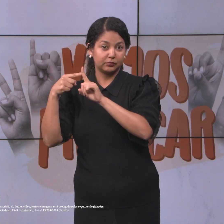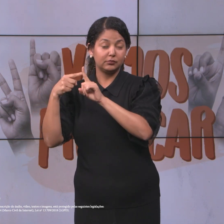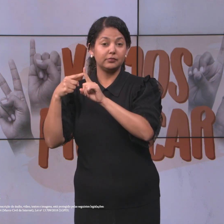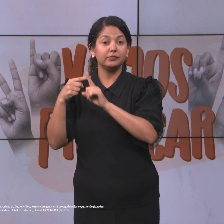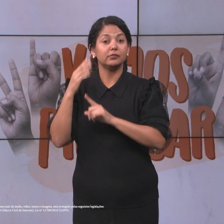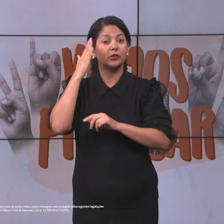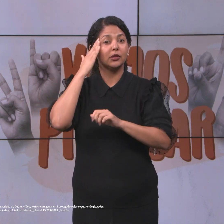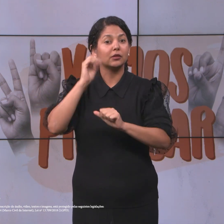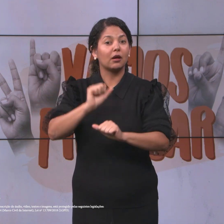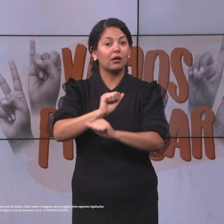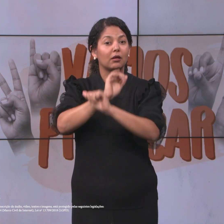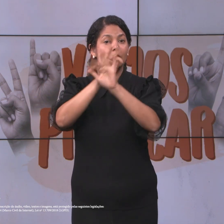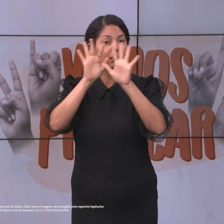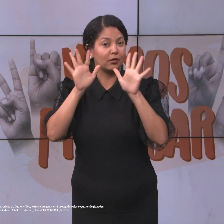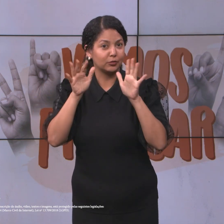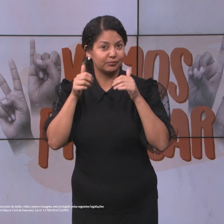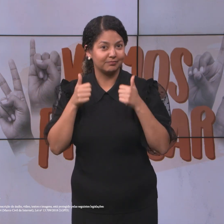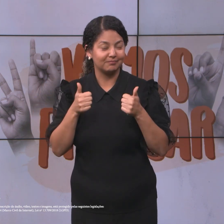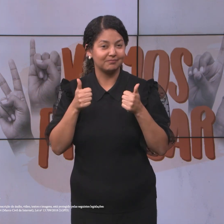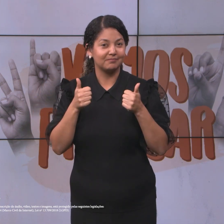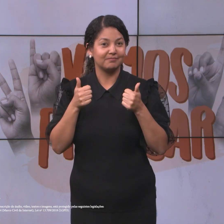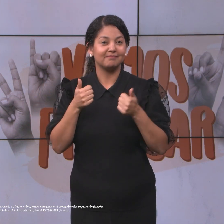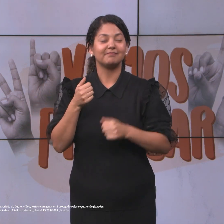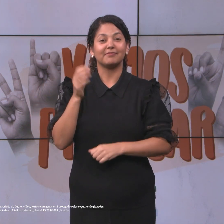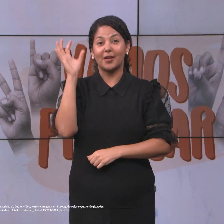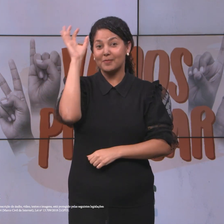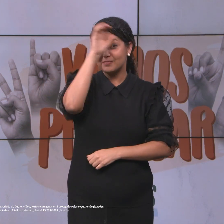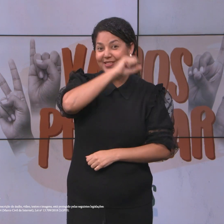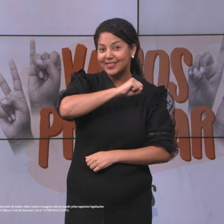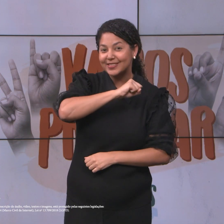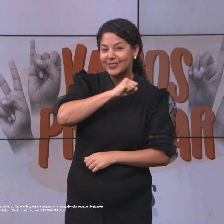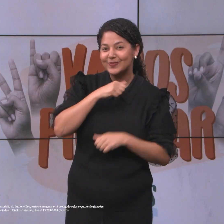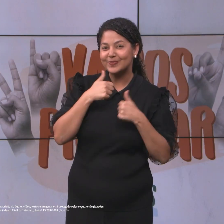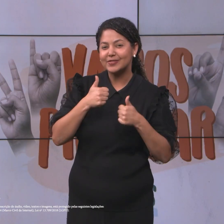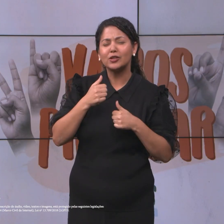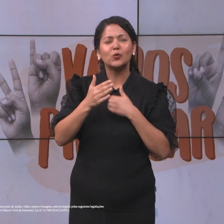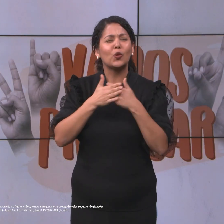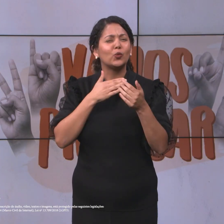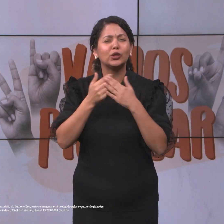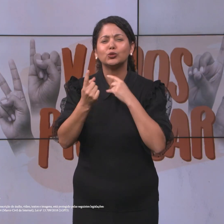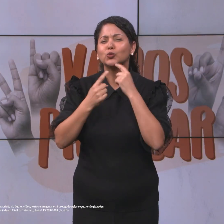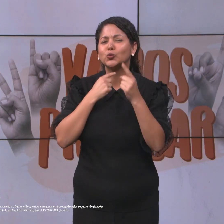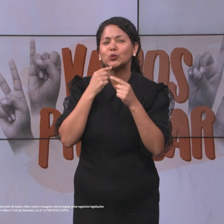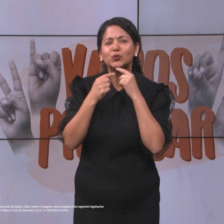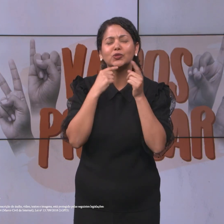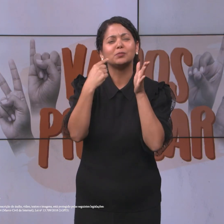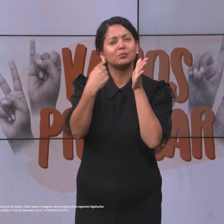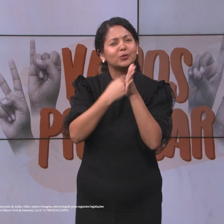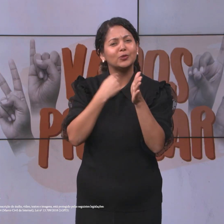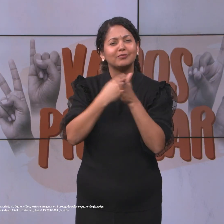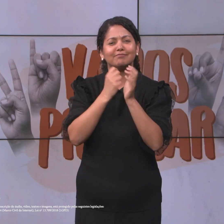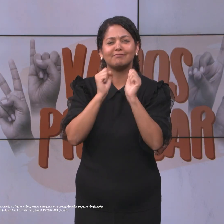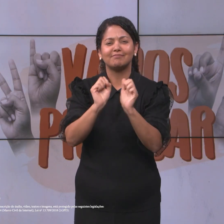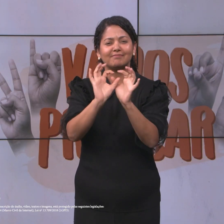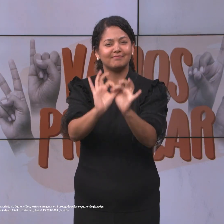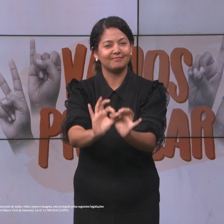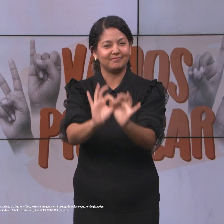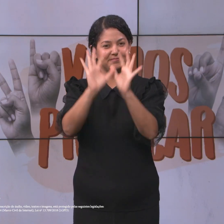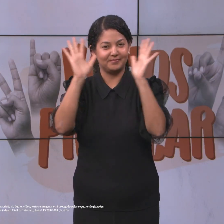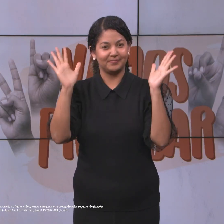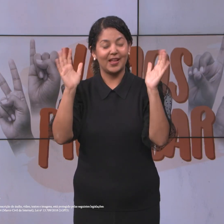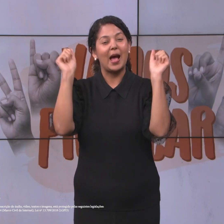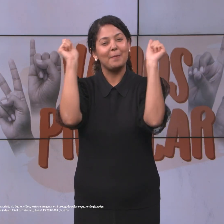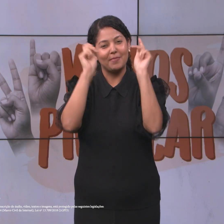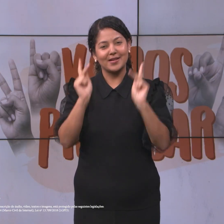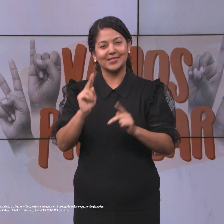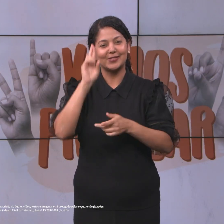perda. Então, traz a questão do DA, ok? Entenderam claro? Aprenderam? Qualquer dúvida, podem